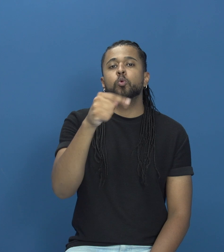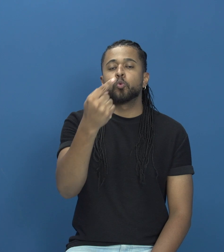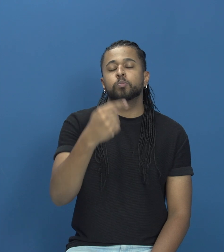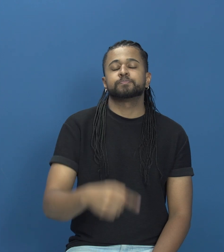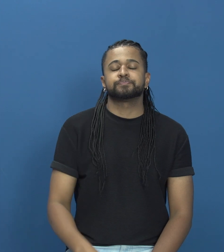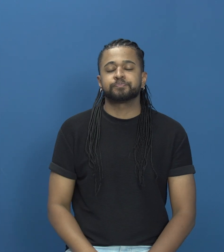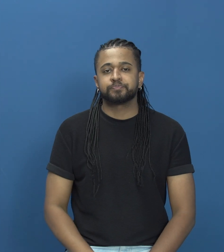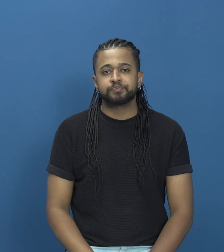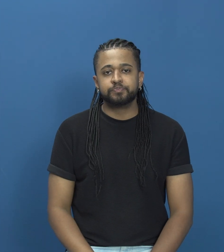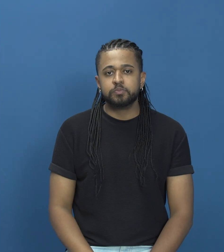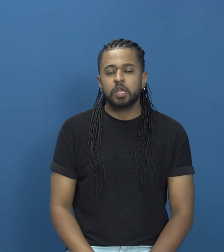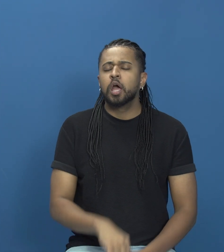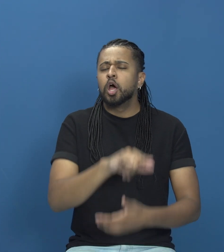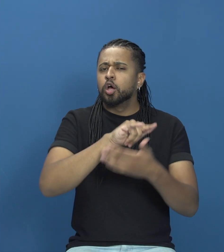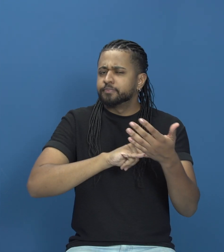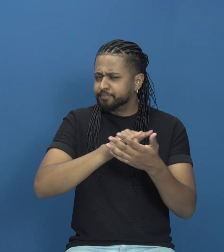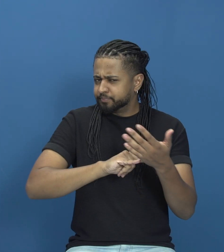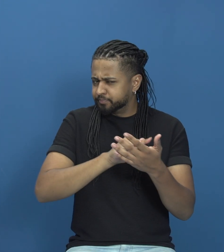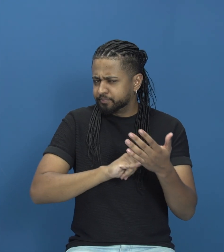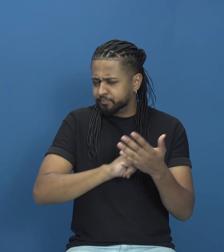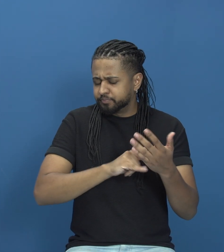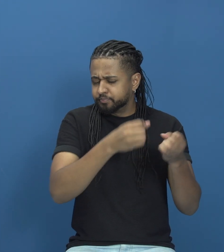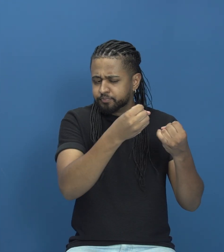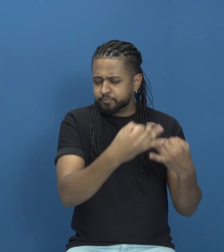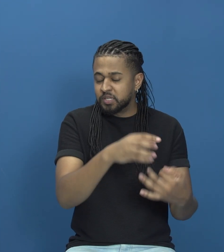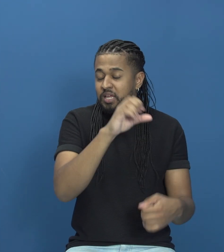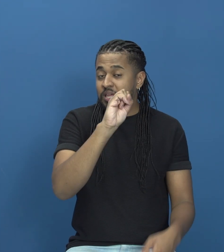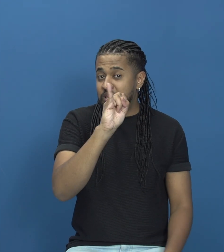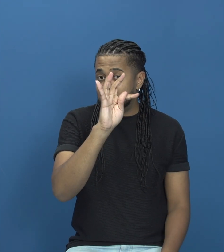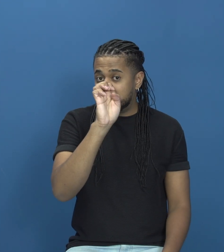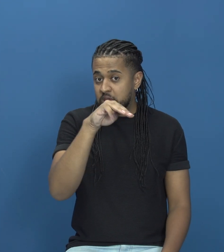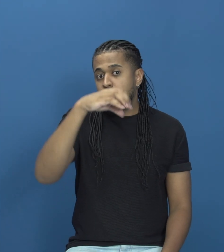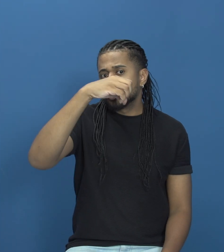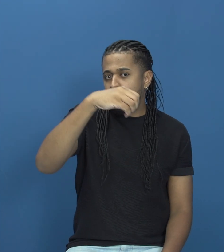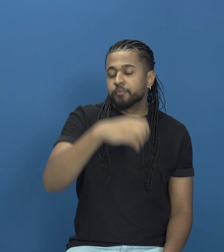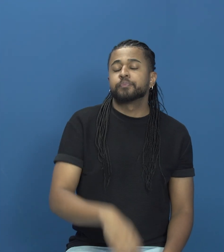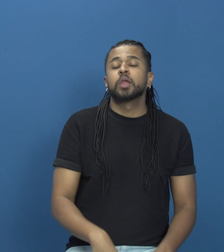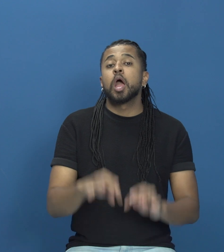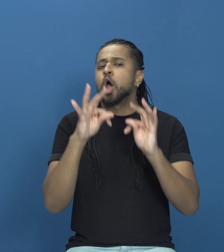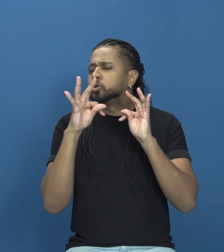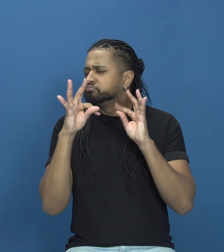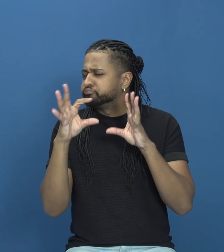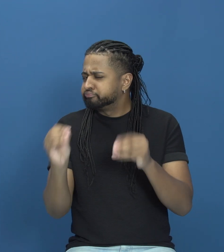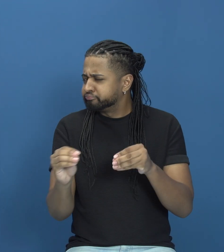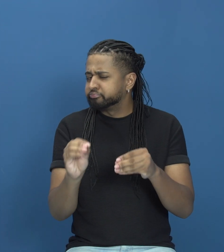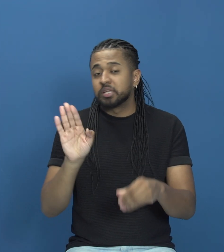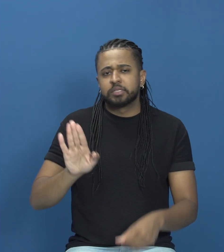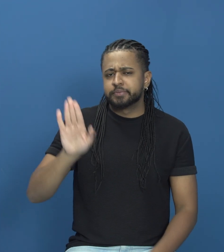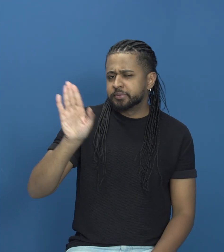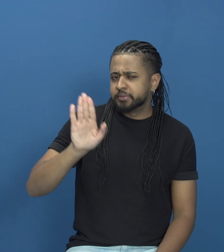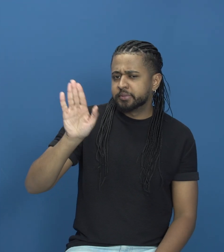10.1.1. Além da documentação elencada no item 9, todas os candidatos,